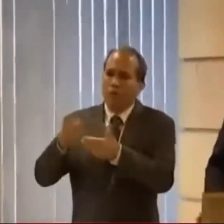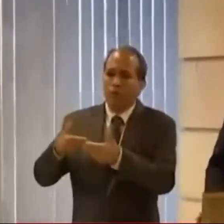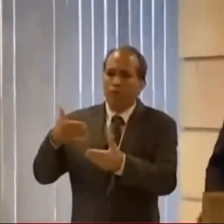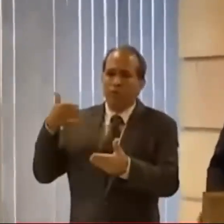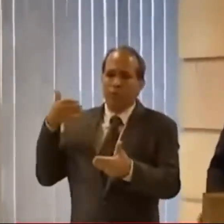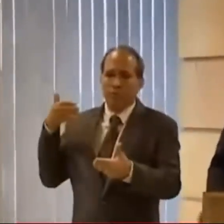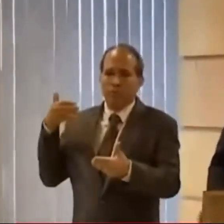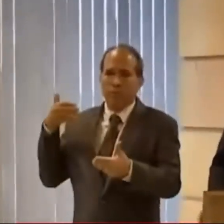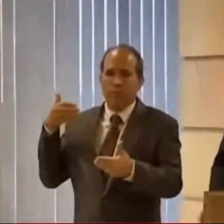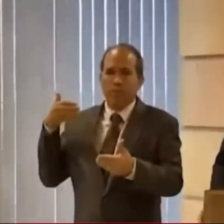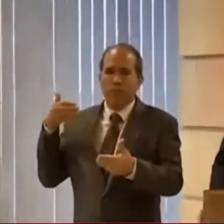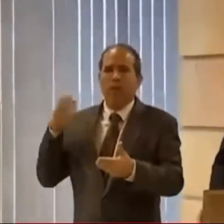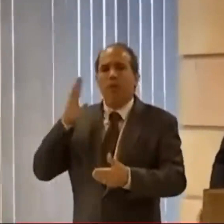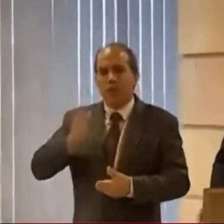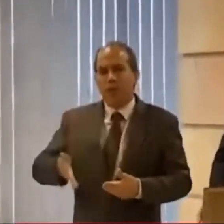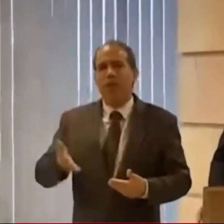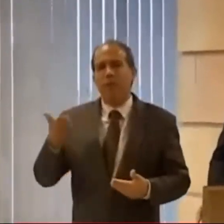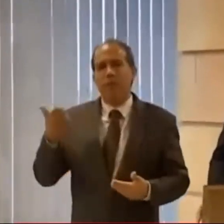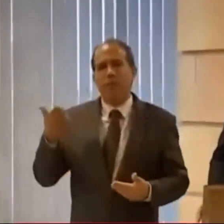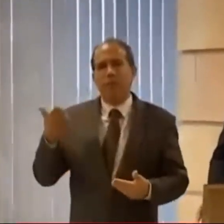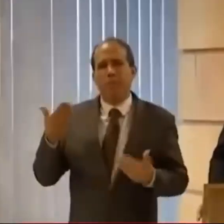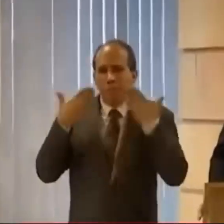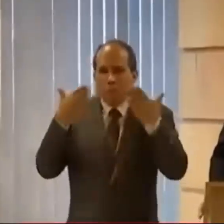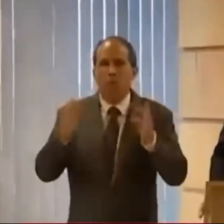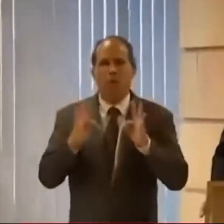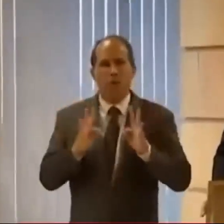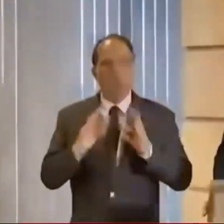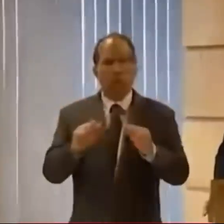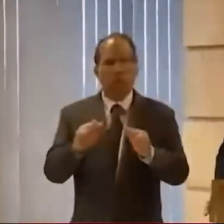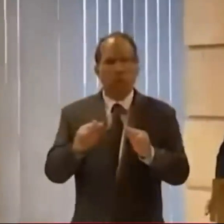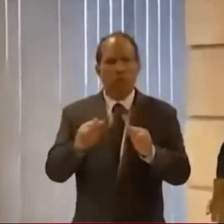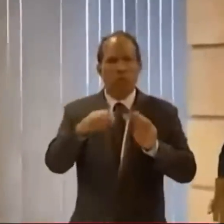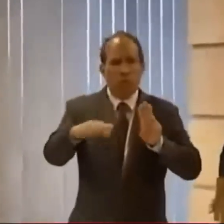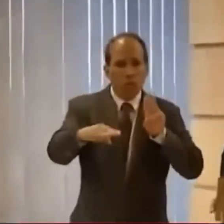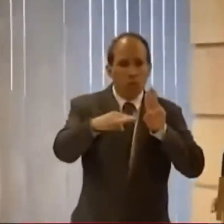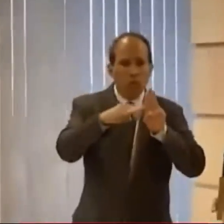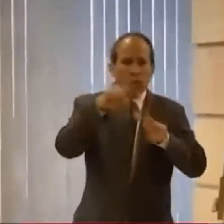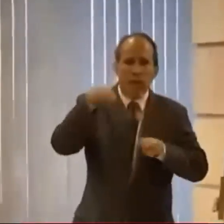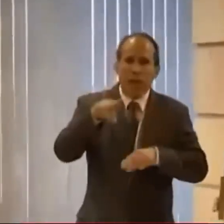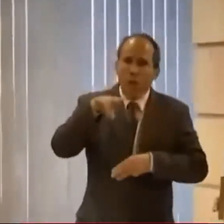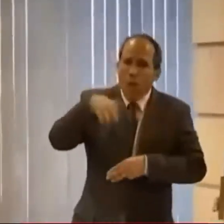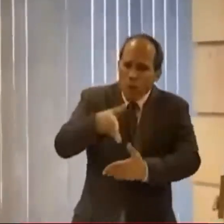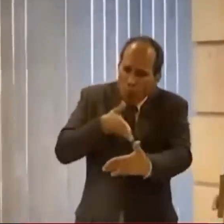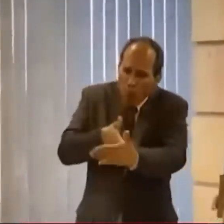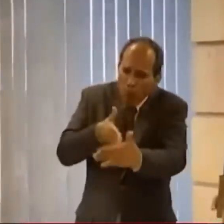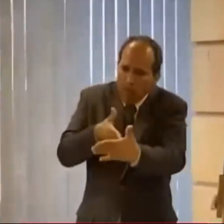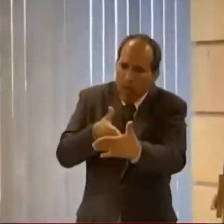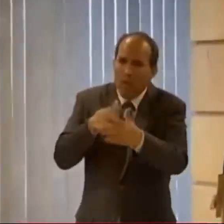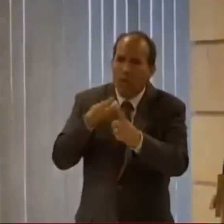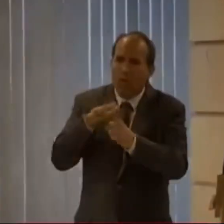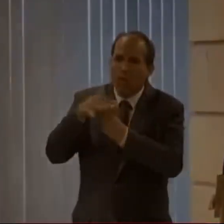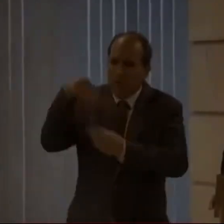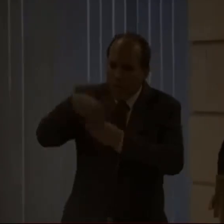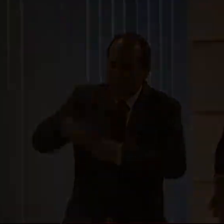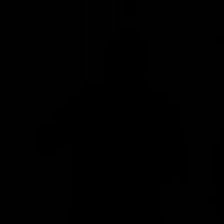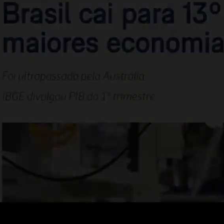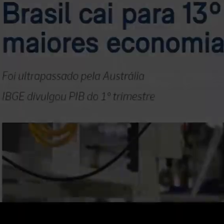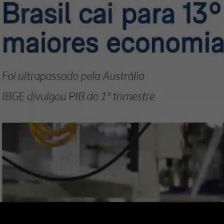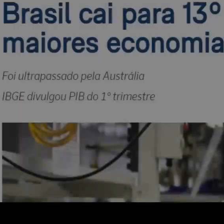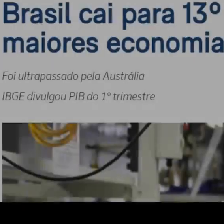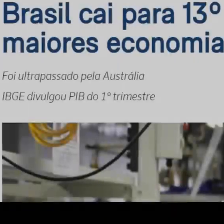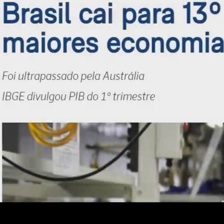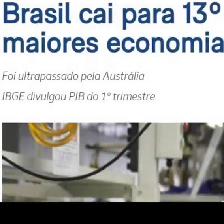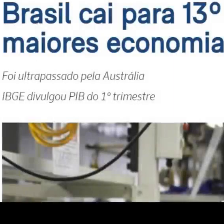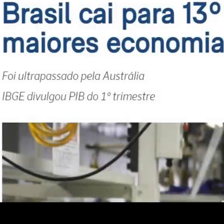Armadas para dar um golpe e tal. O negócio tá aberto, né? Assim, ninguém esconde mais nada e tal. Agora,